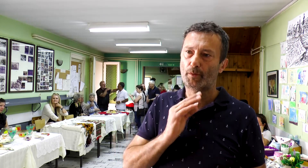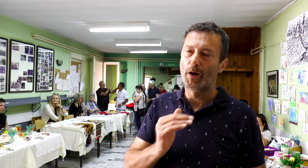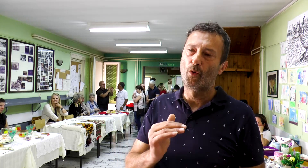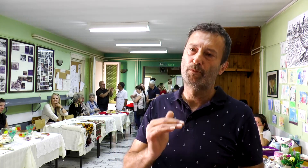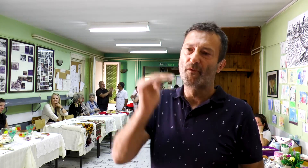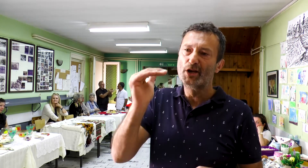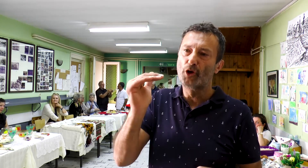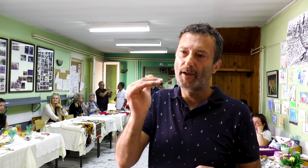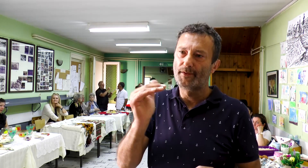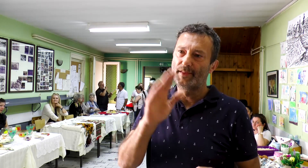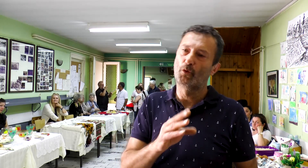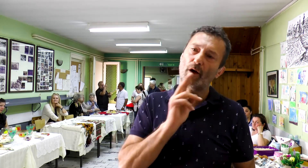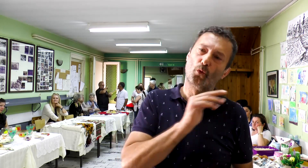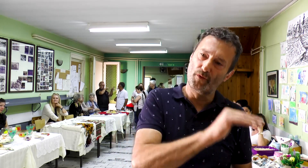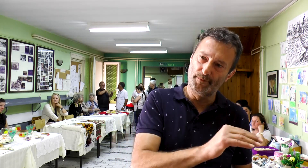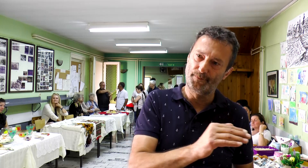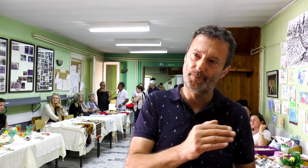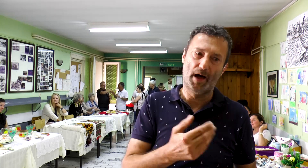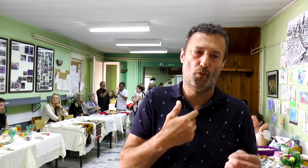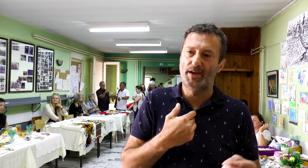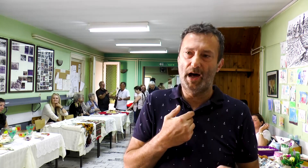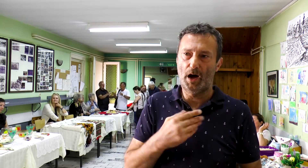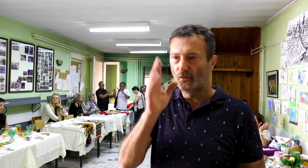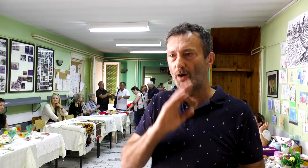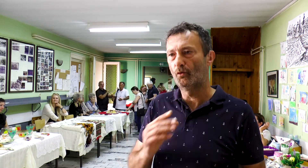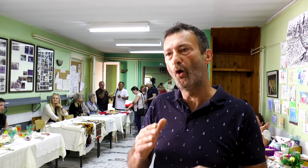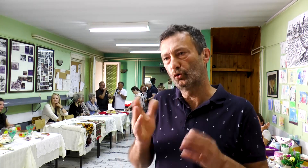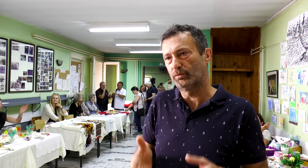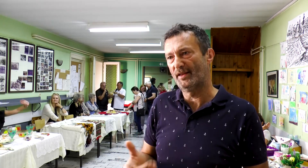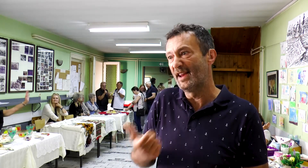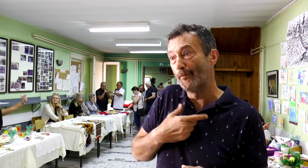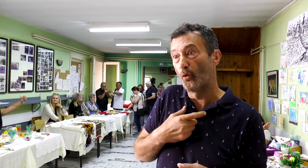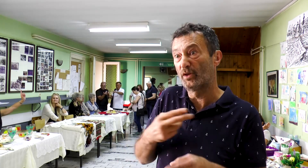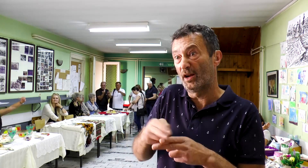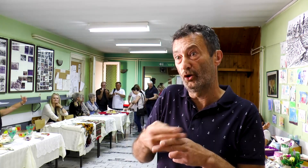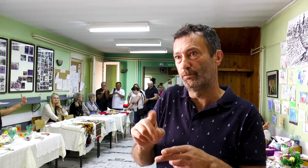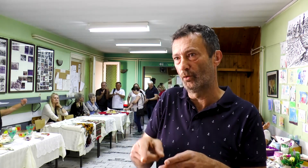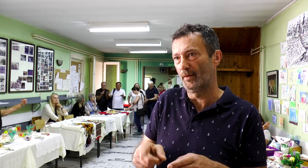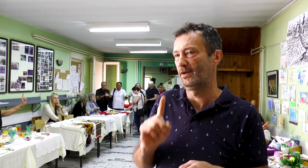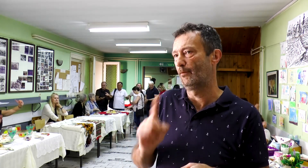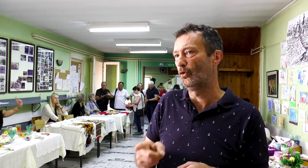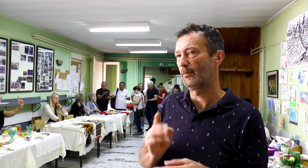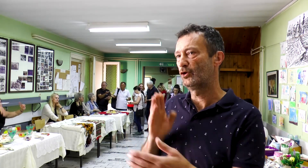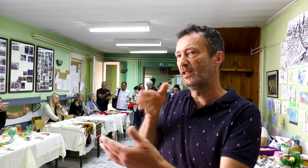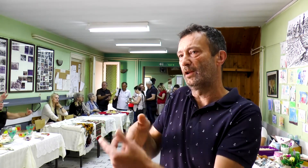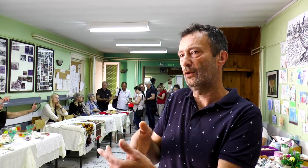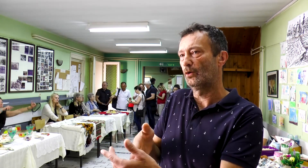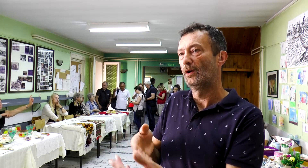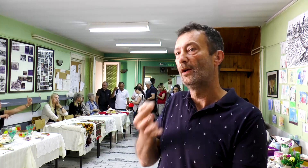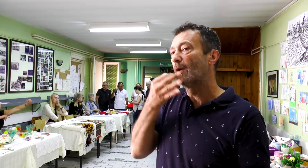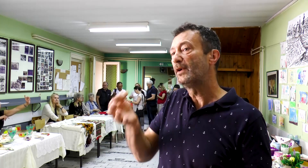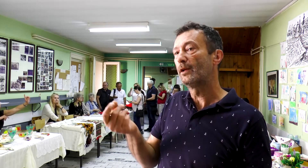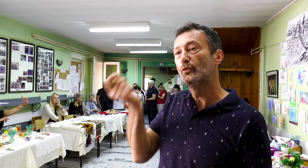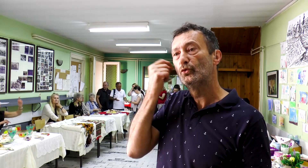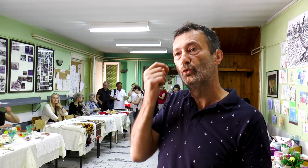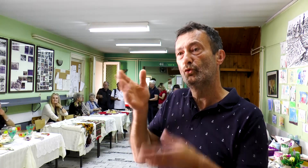Mislim, naše mali nagluvi su, mnogo im je lakše nego gluvima. Tako da mi međusobno